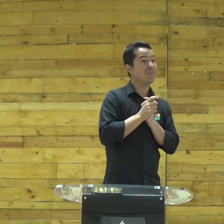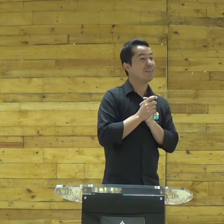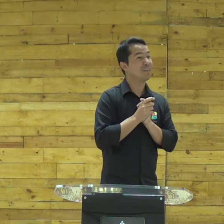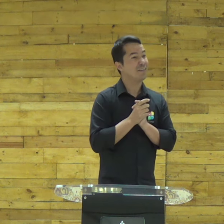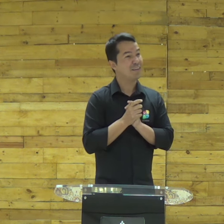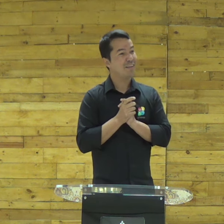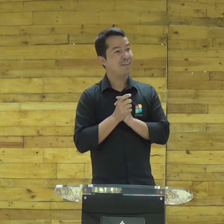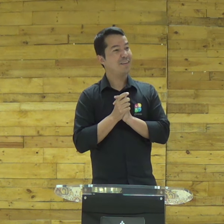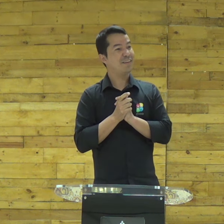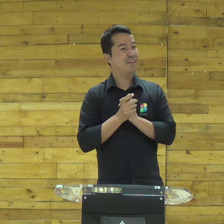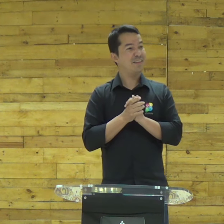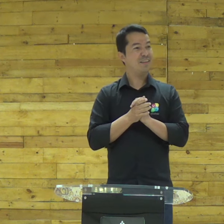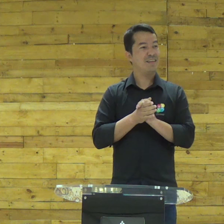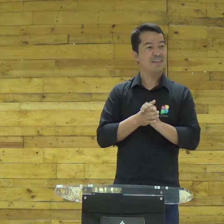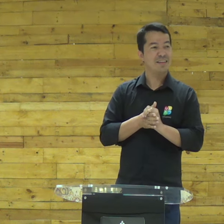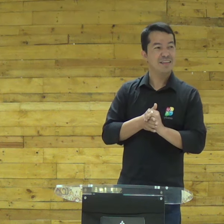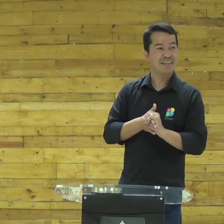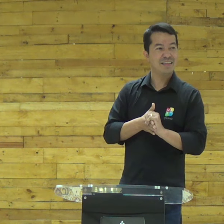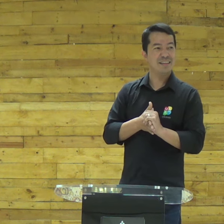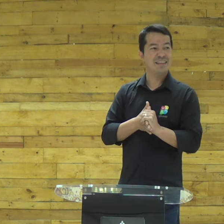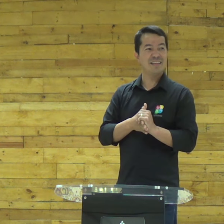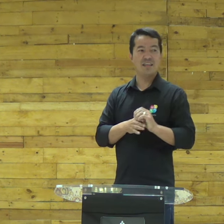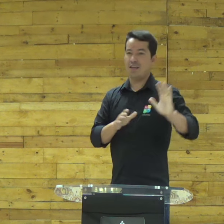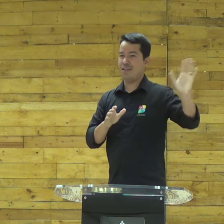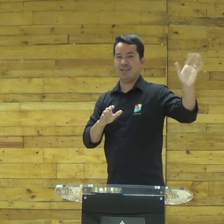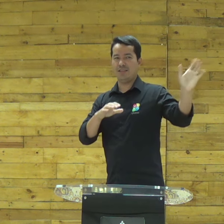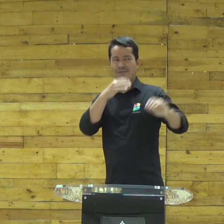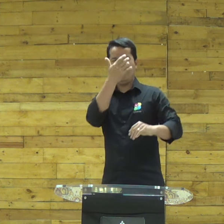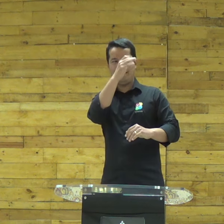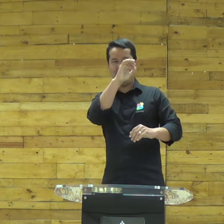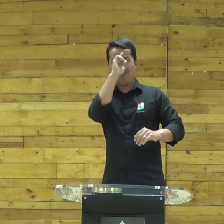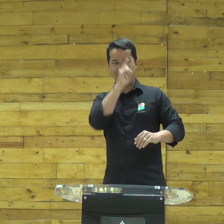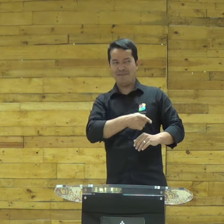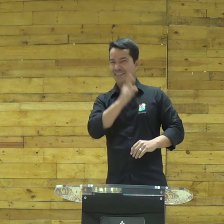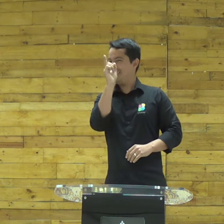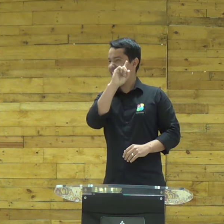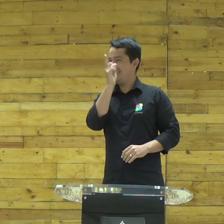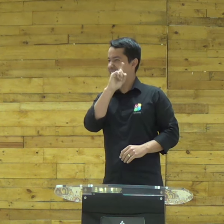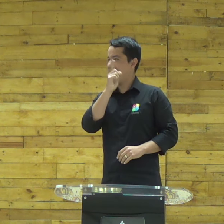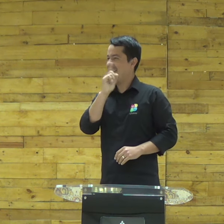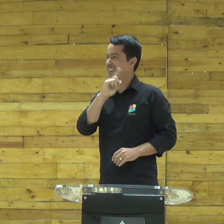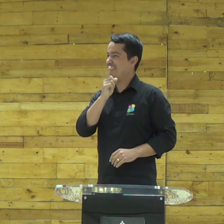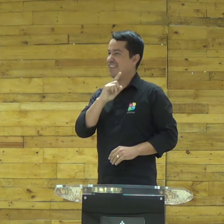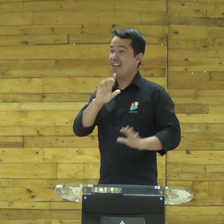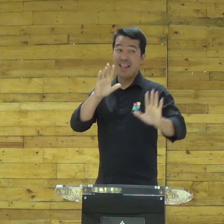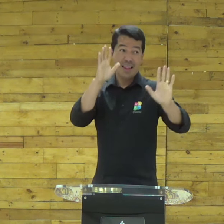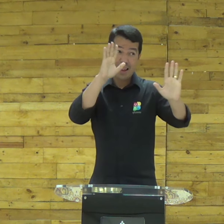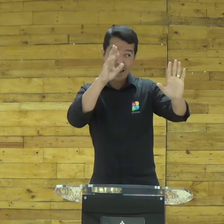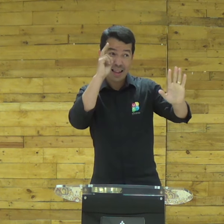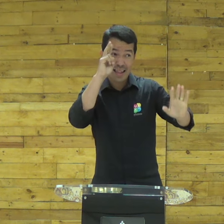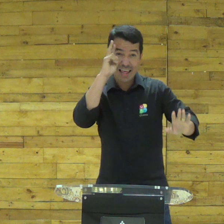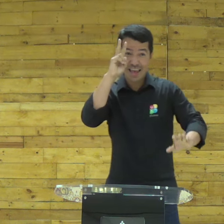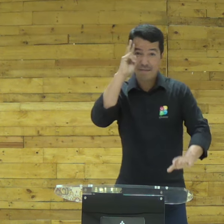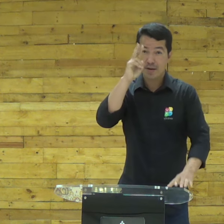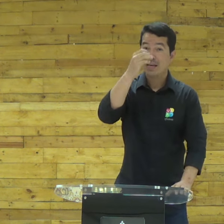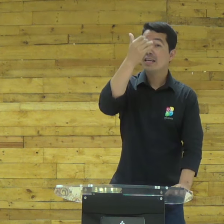discípulos os mandamentos são os discípulos Não não é os 10 mandamentos